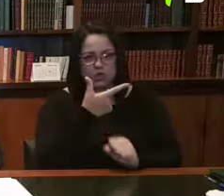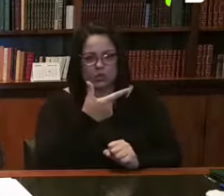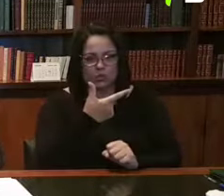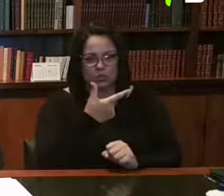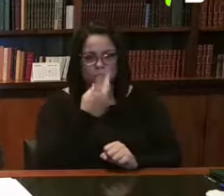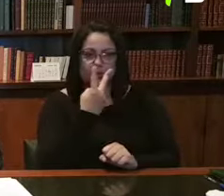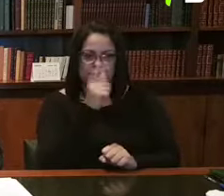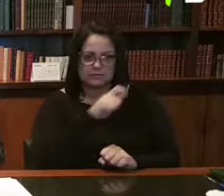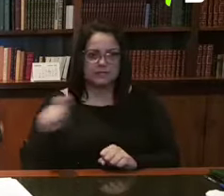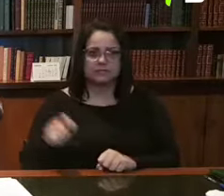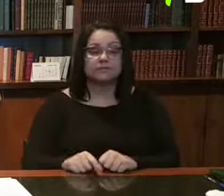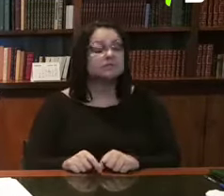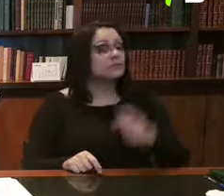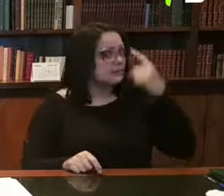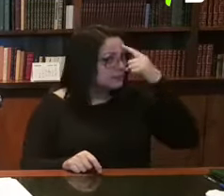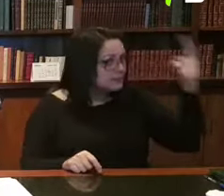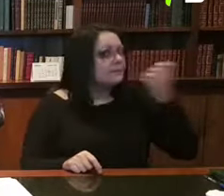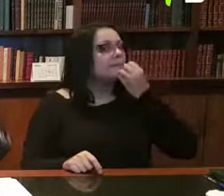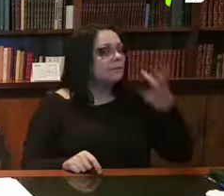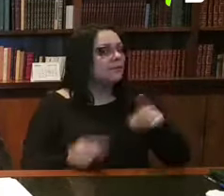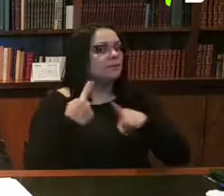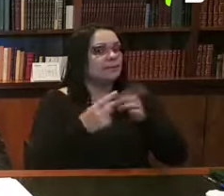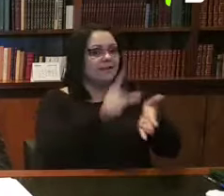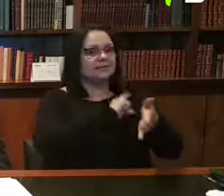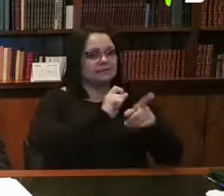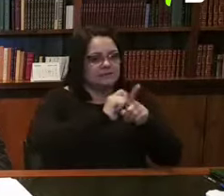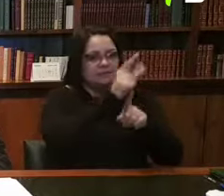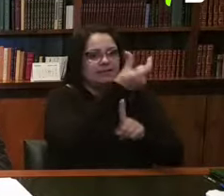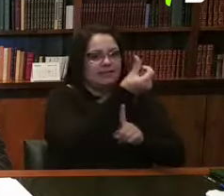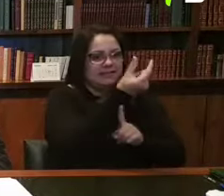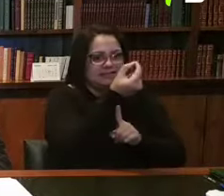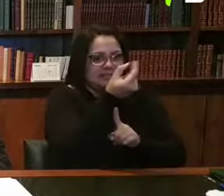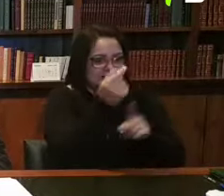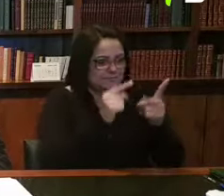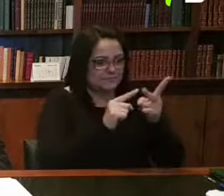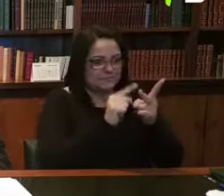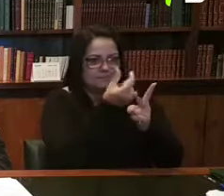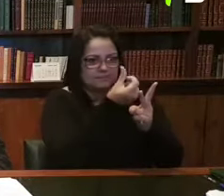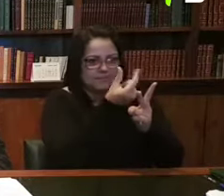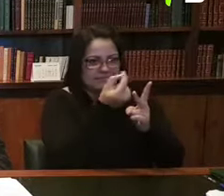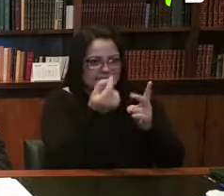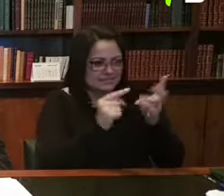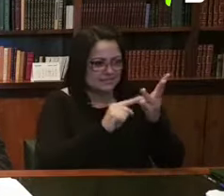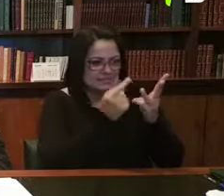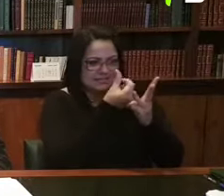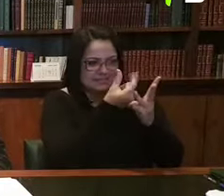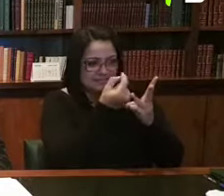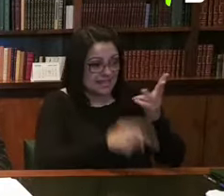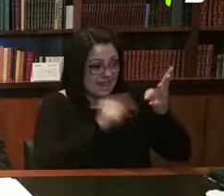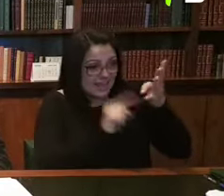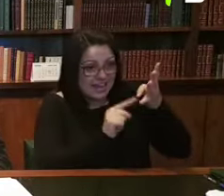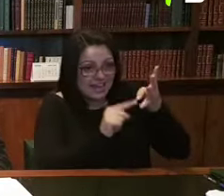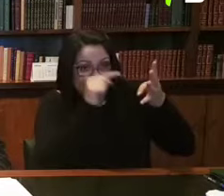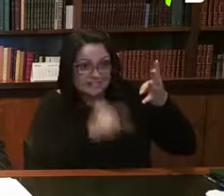ideia muito boa presente porque tava de 600 o auxílio e à medida que a economia começa a se recuperar e